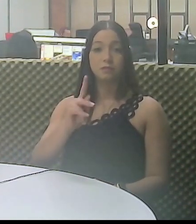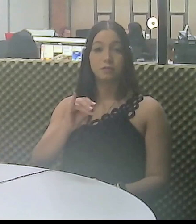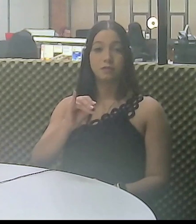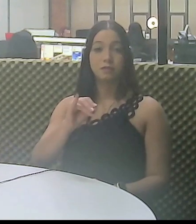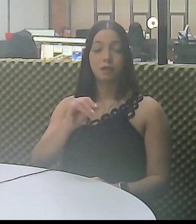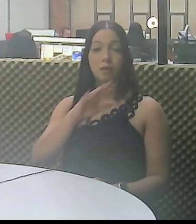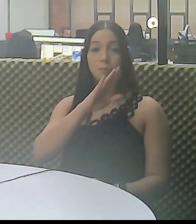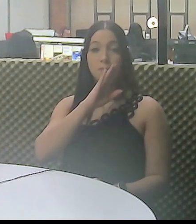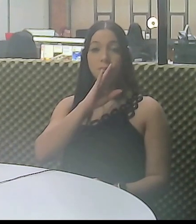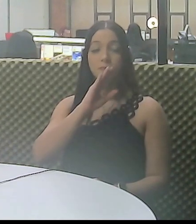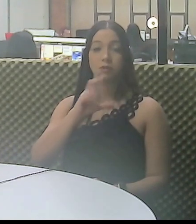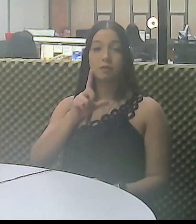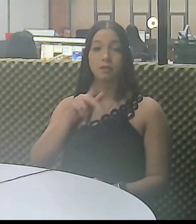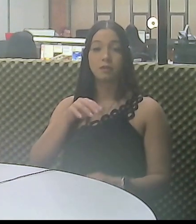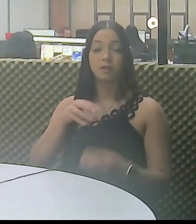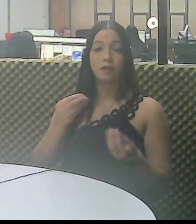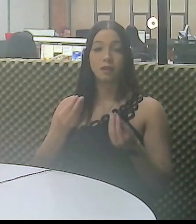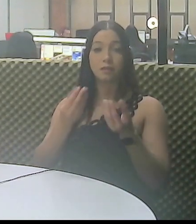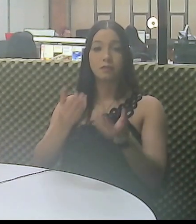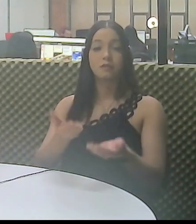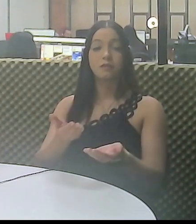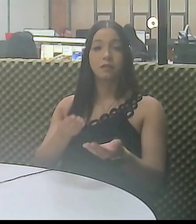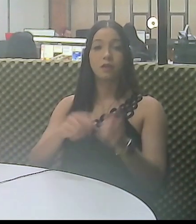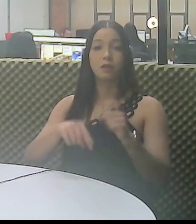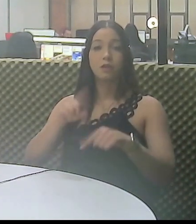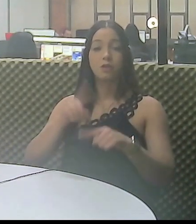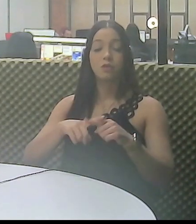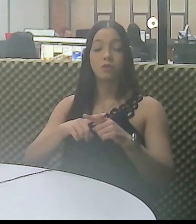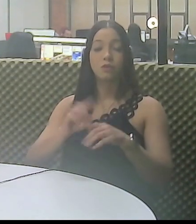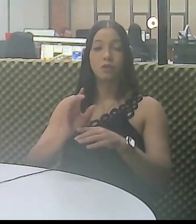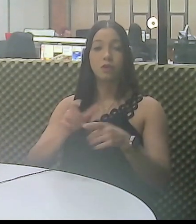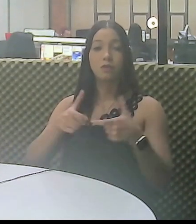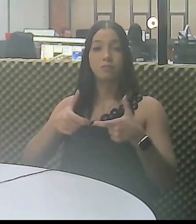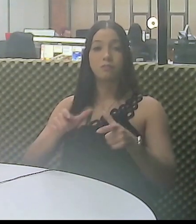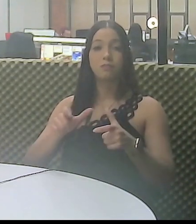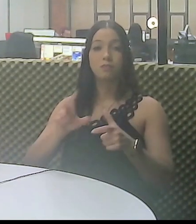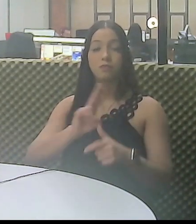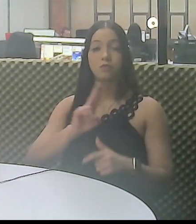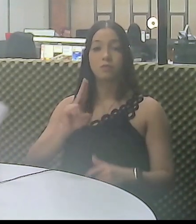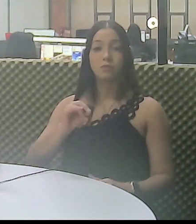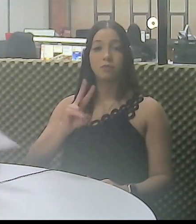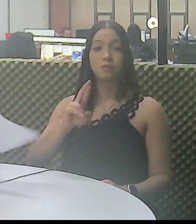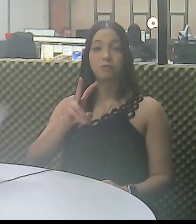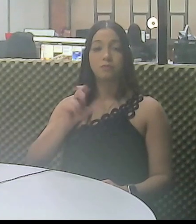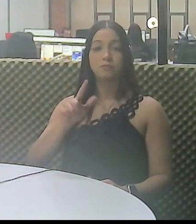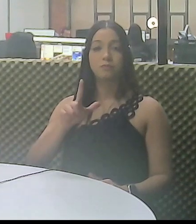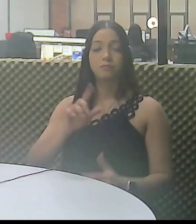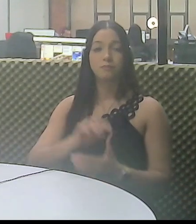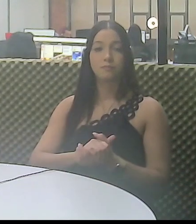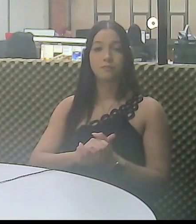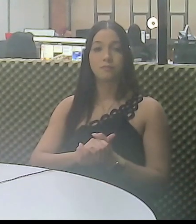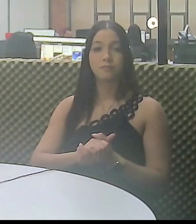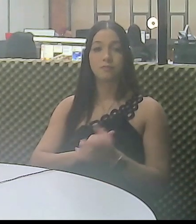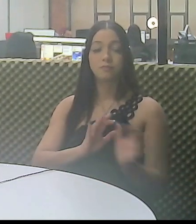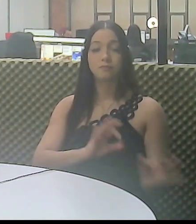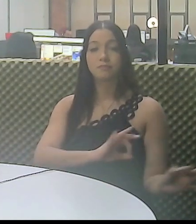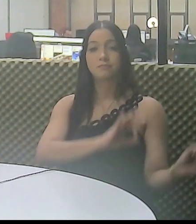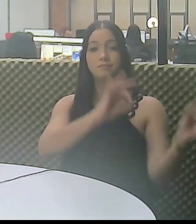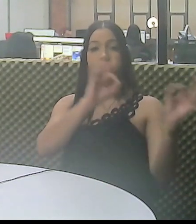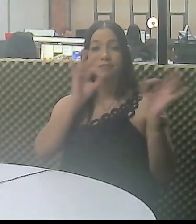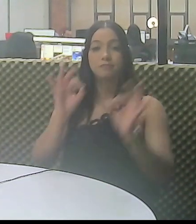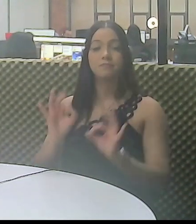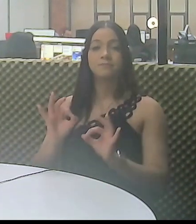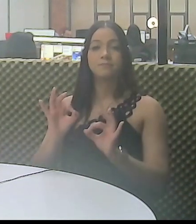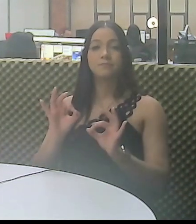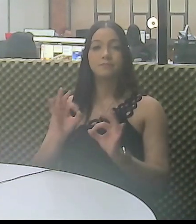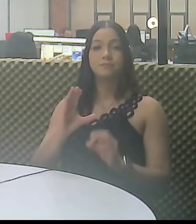deixada pela mãe Célia aos cuidados do dono de uma loja de discos, o Durval, e a mãe Carmita. O caminho dos personagens se cruza